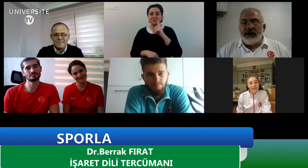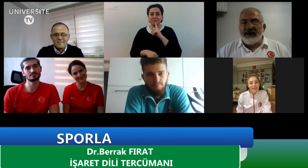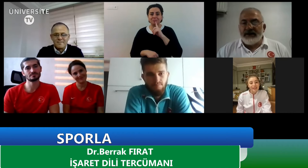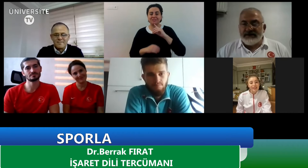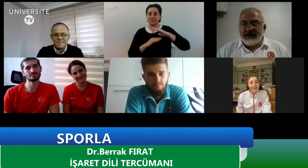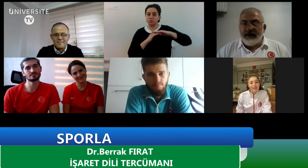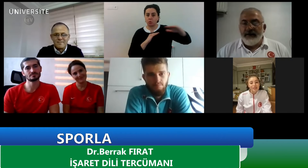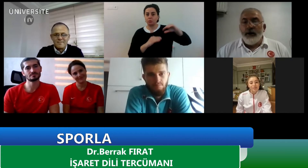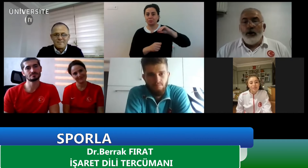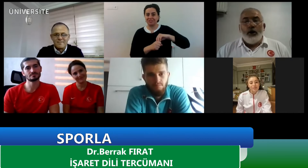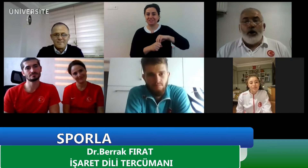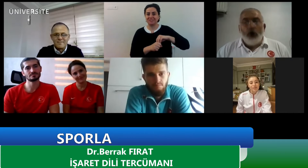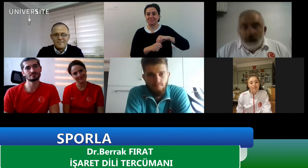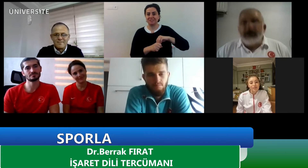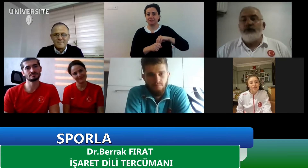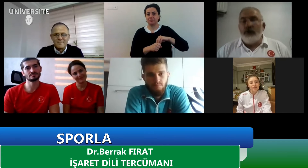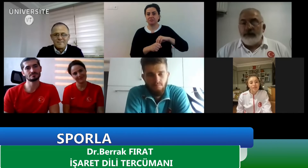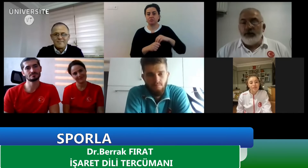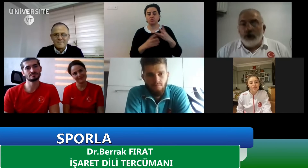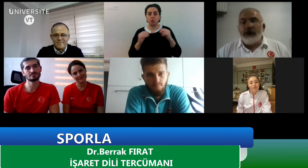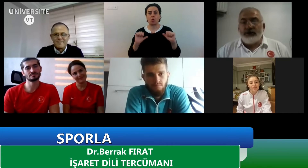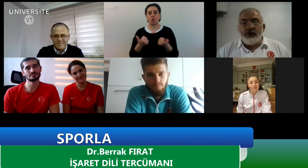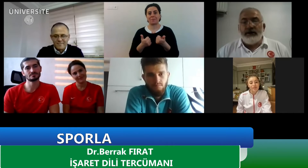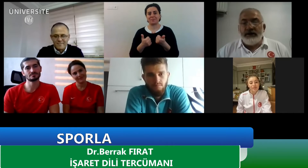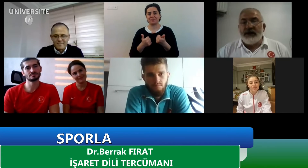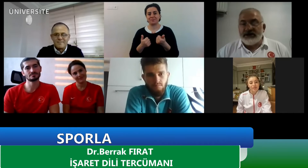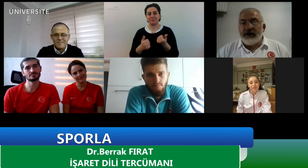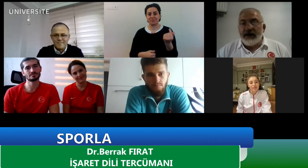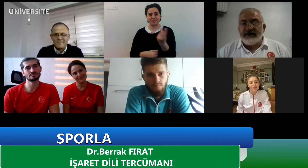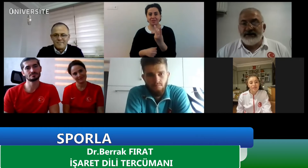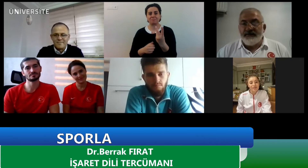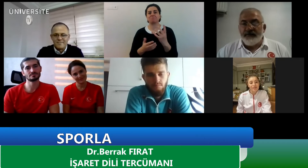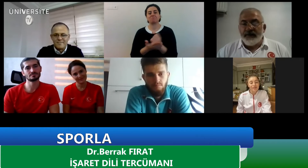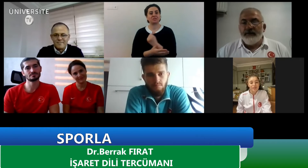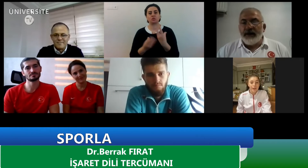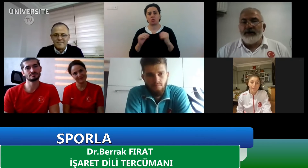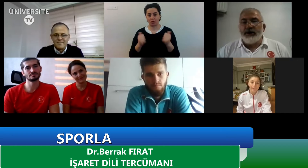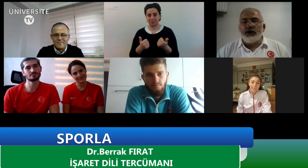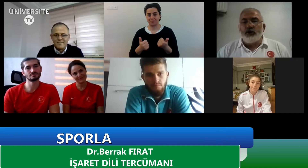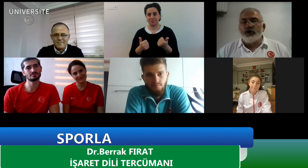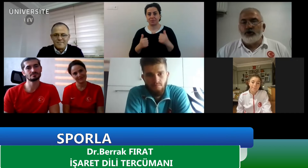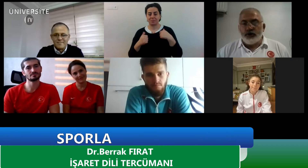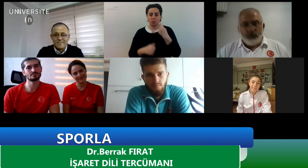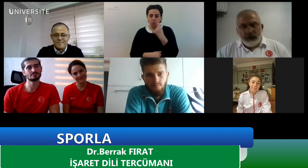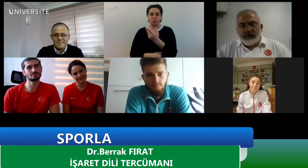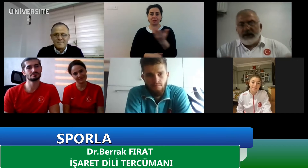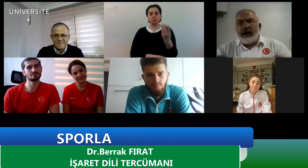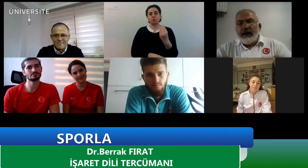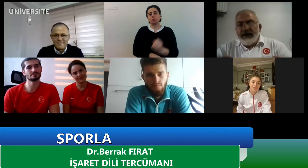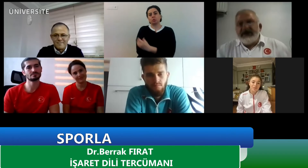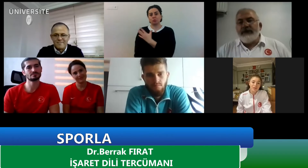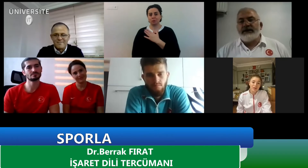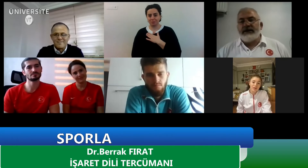engelliler camiasında o kadar önemli, o kadar önemli başarılar ki ben gurur duyuyorum. Bunun gibi